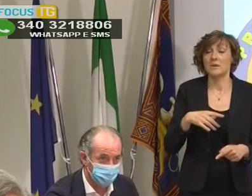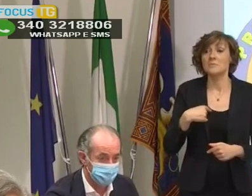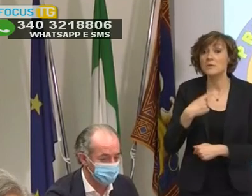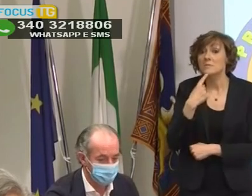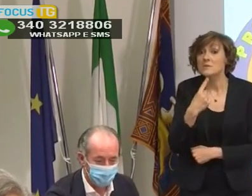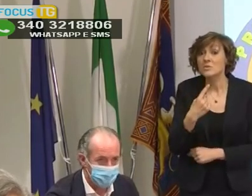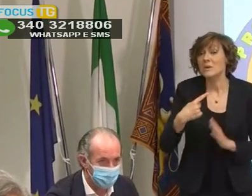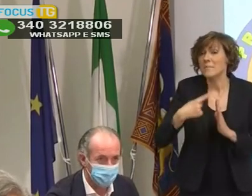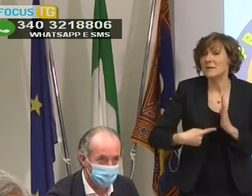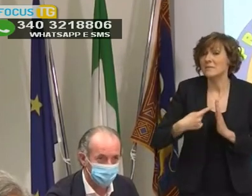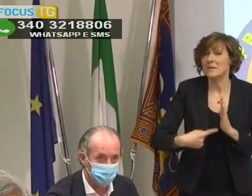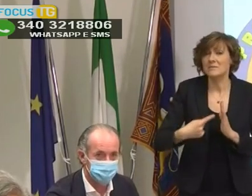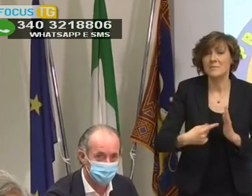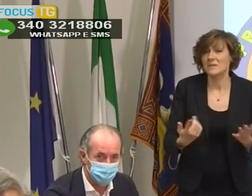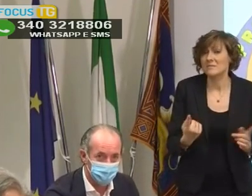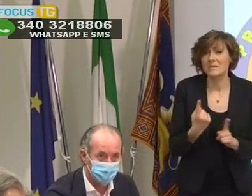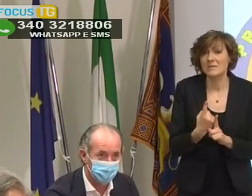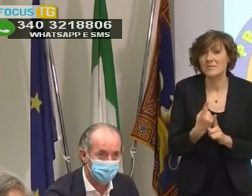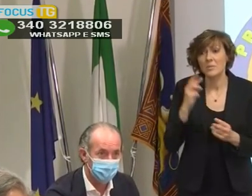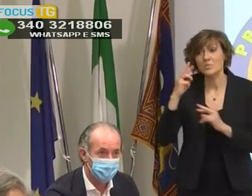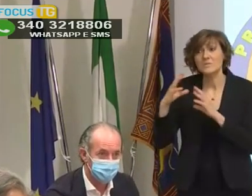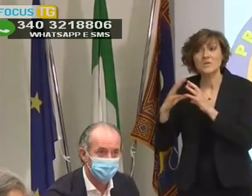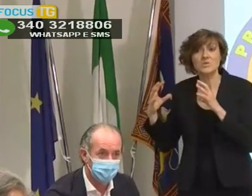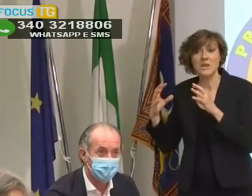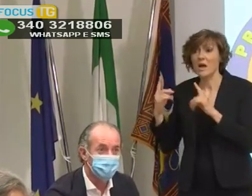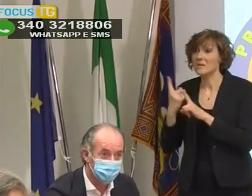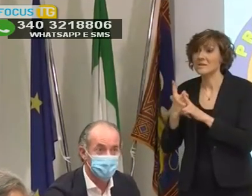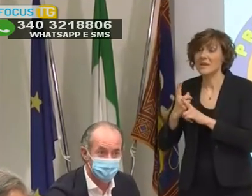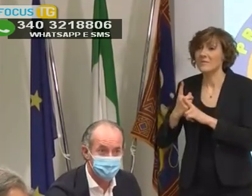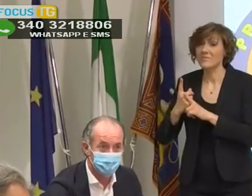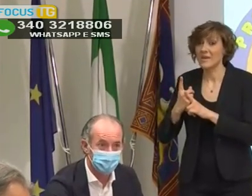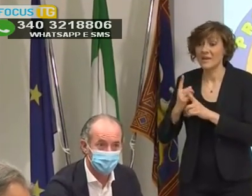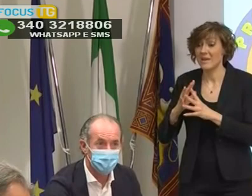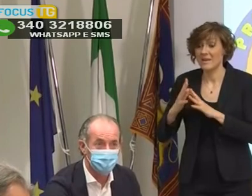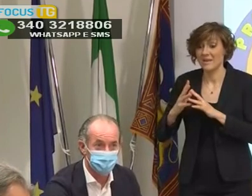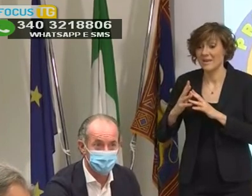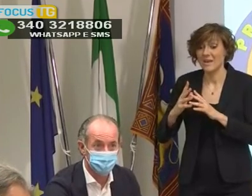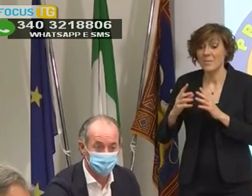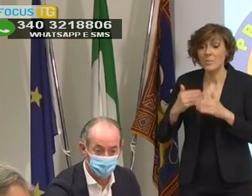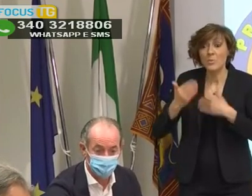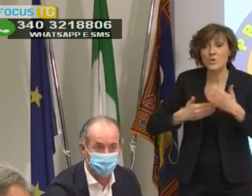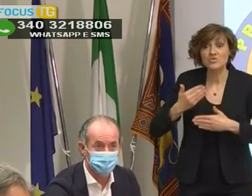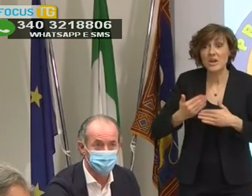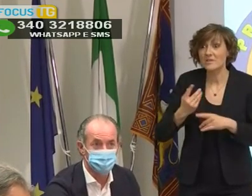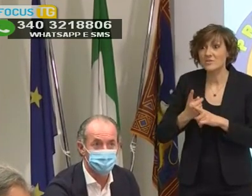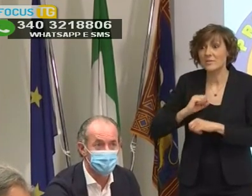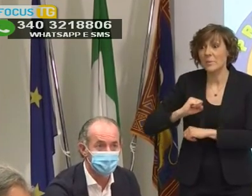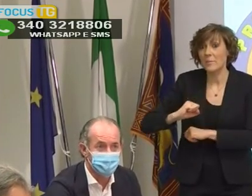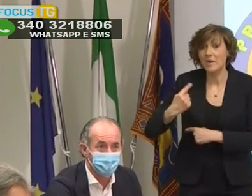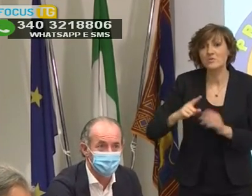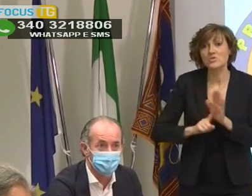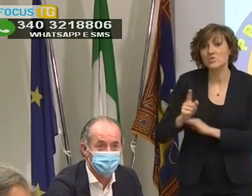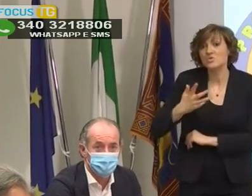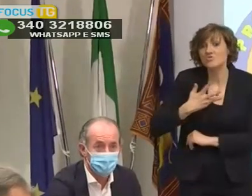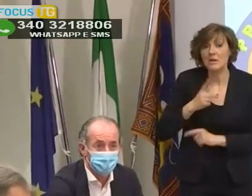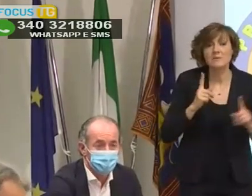sto dicendo da mesi, è inevitabile dal punto di vista industriale, si vada a industrializzare il processo. E questa è la soluzione, c'è il